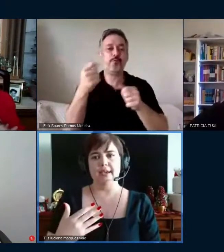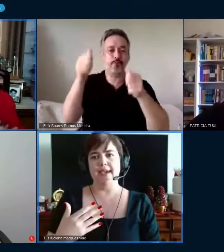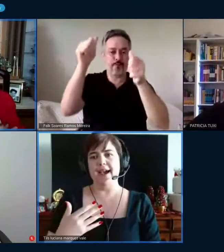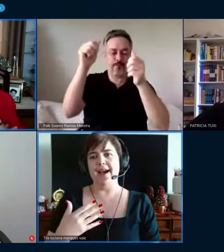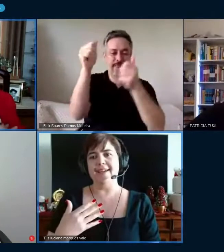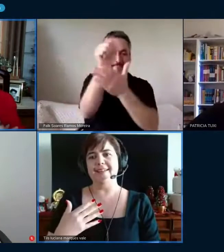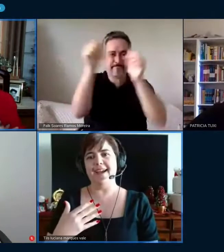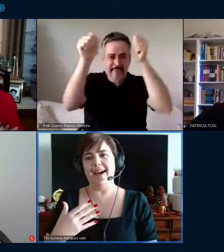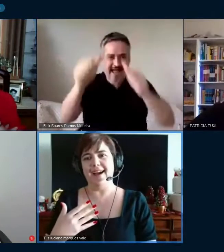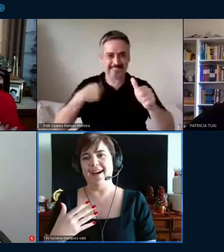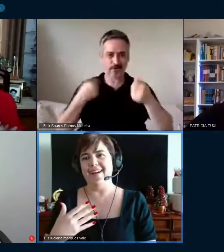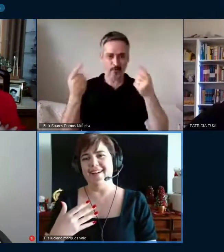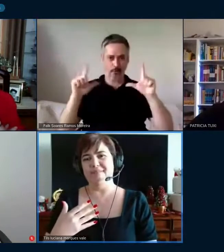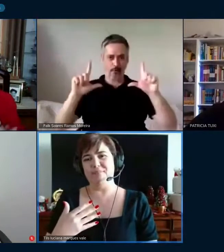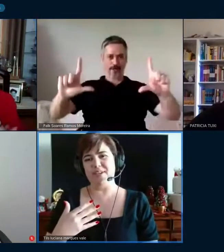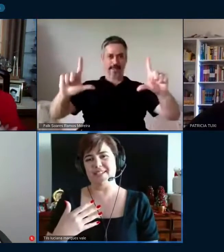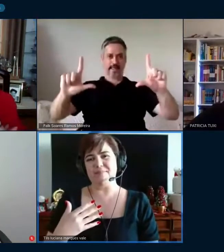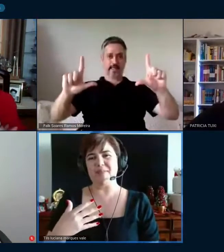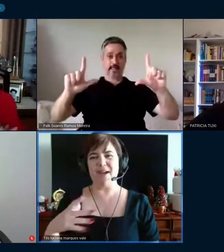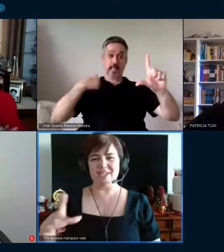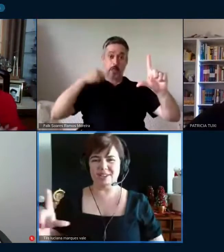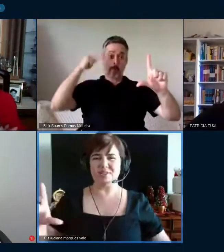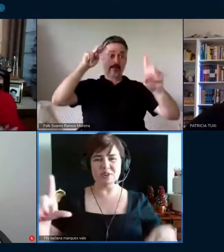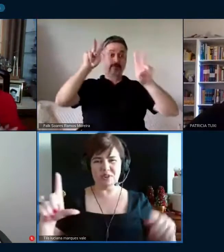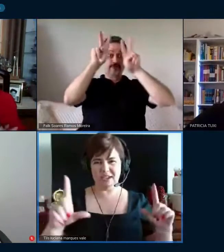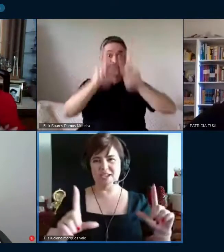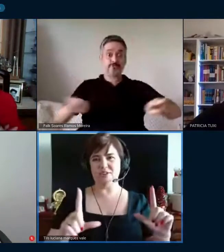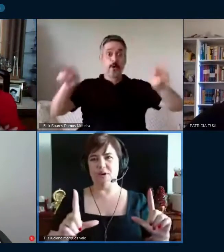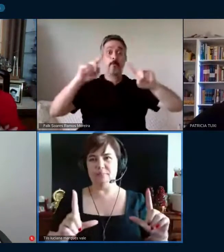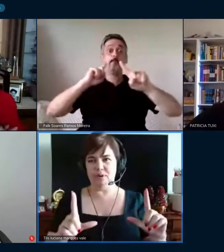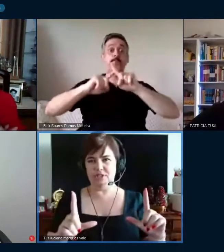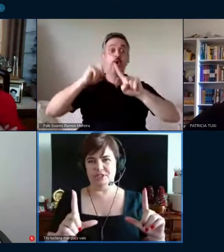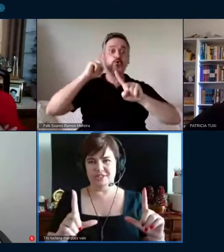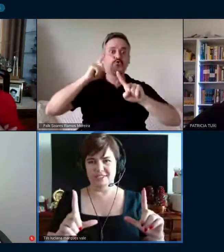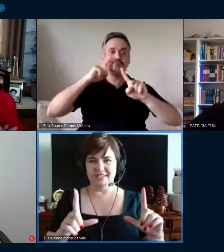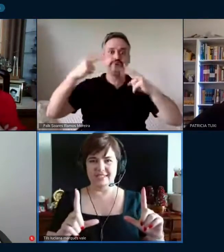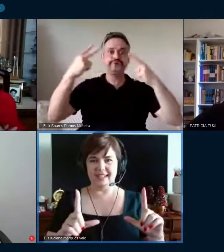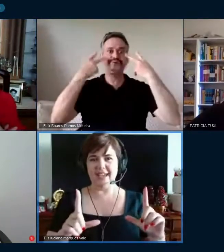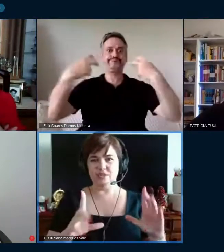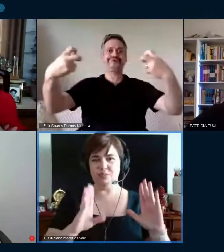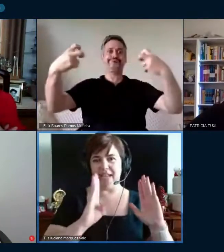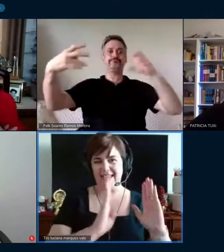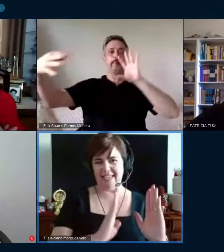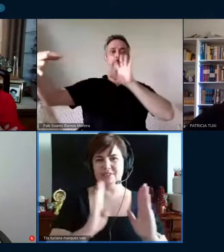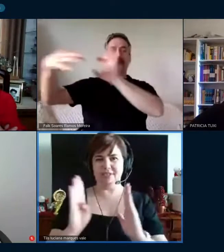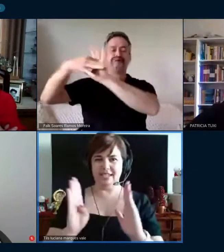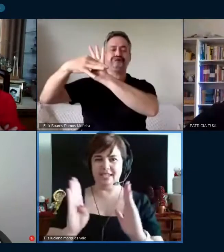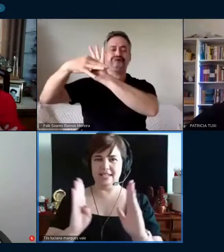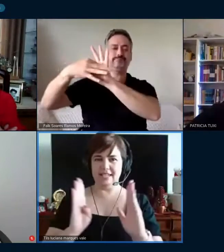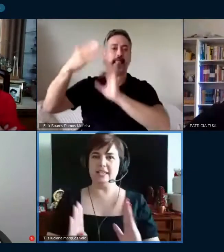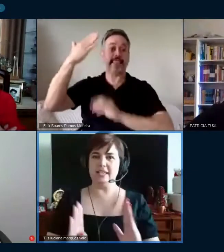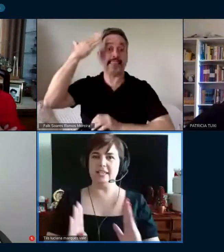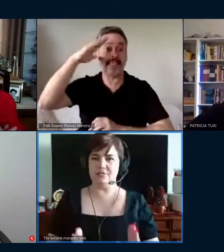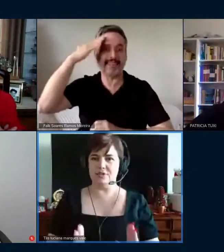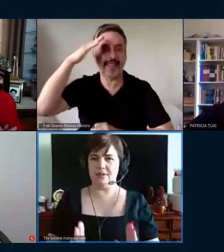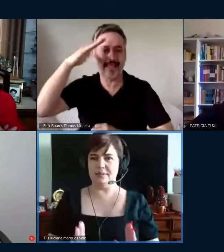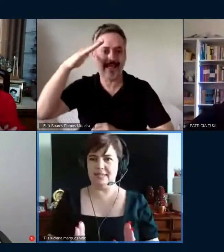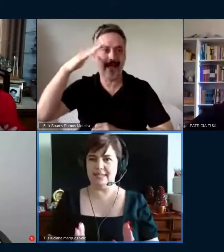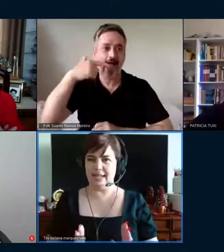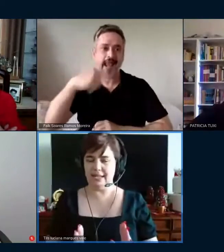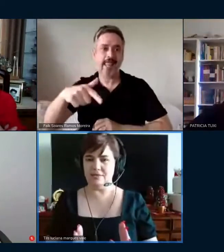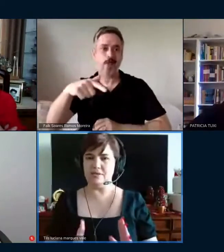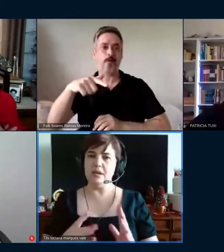a criar, por exemplo, a imagem que eu coloquei no PowerPoint, né, do bonequinho, daqueles bonequinhos que